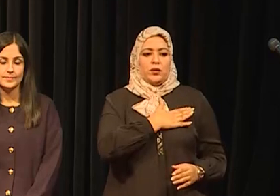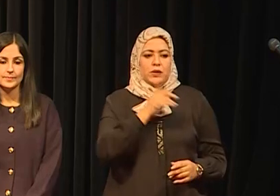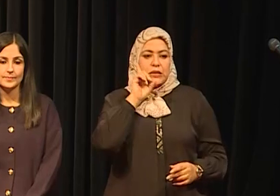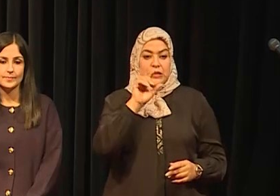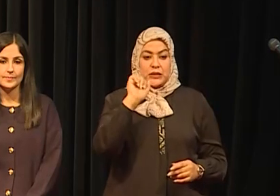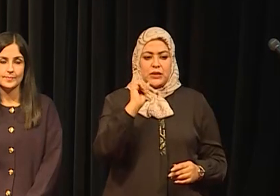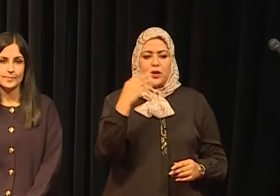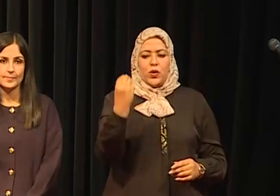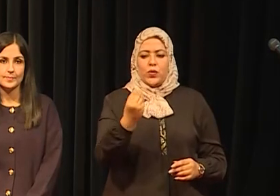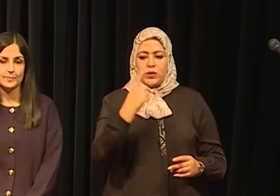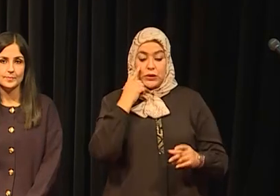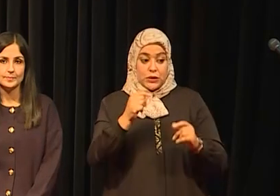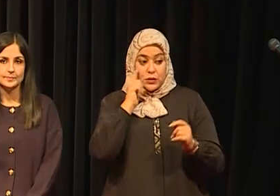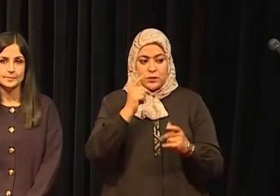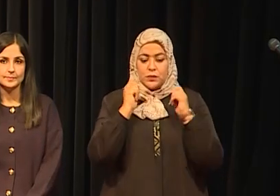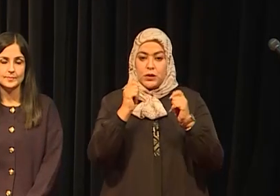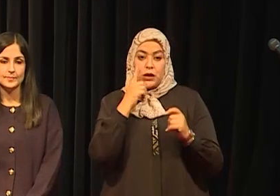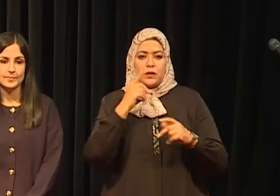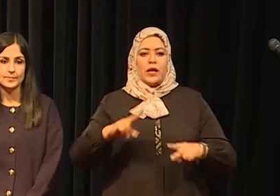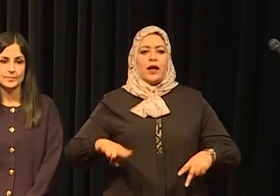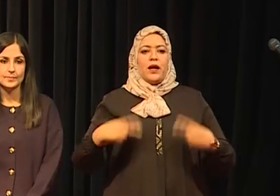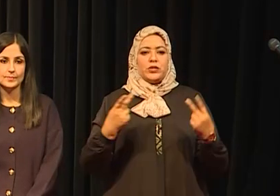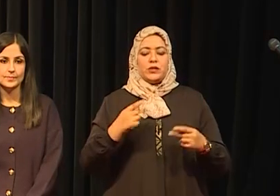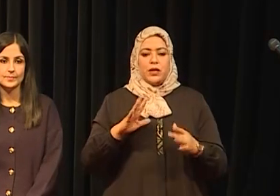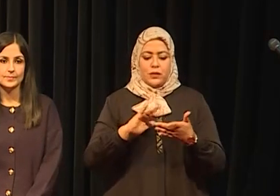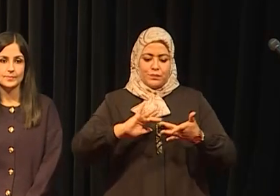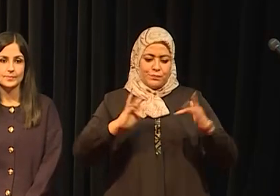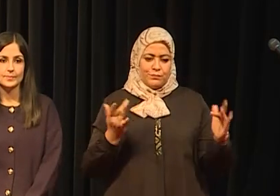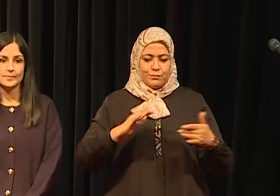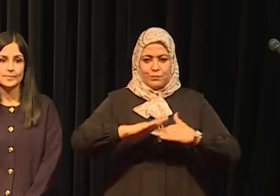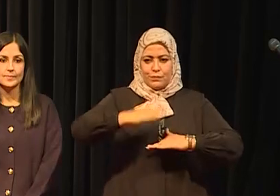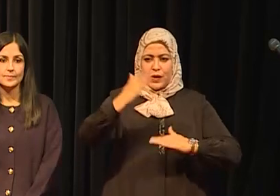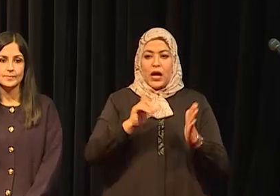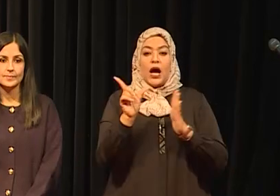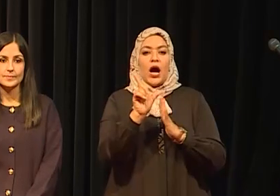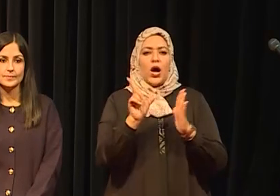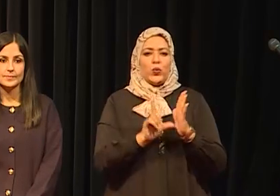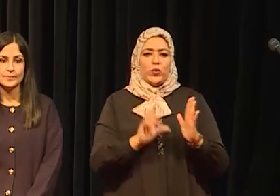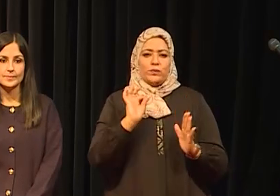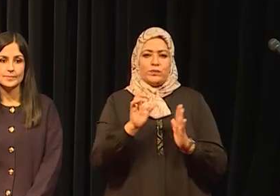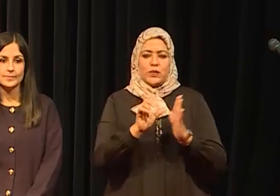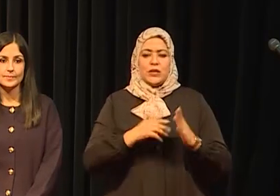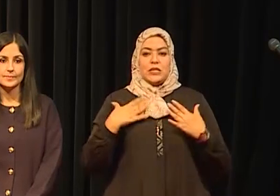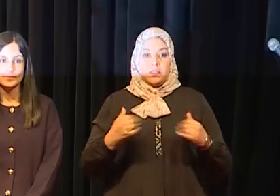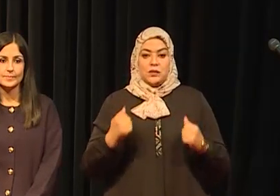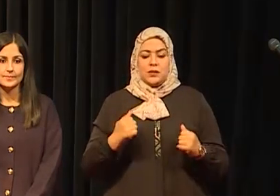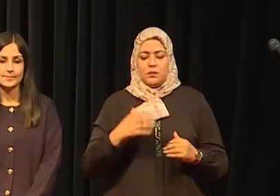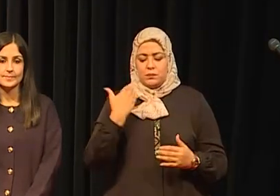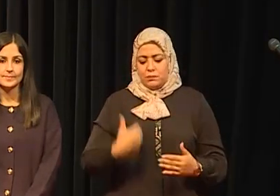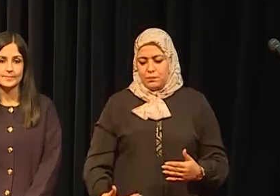وللنساء الأطفال خاصة العيش في مجتمع رقمي بطريقة قانونية وصحية